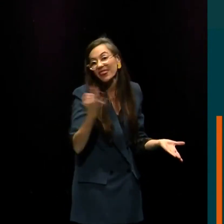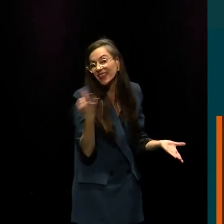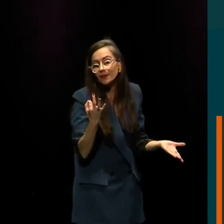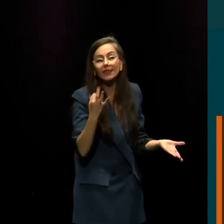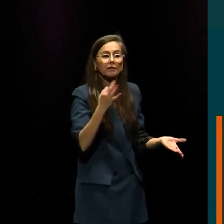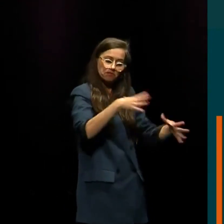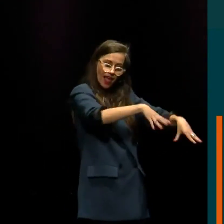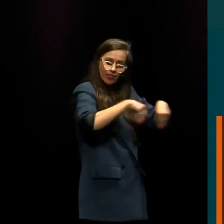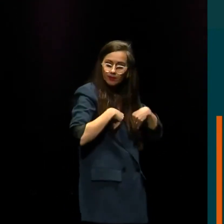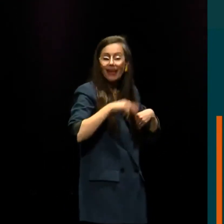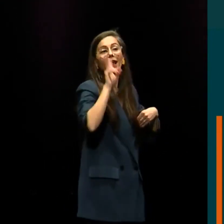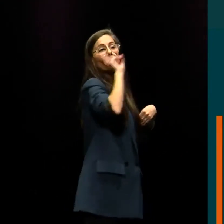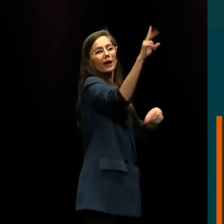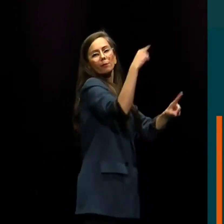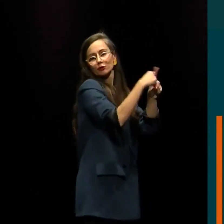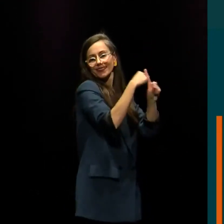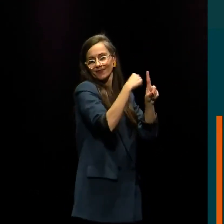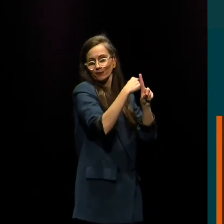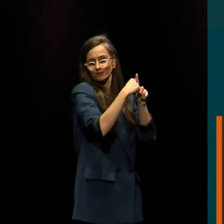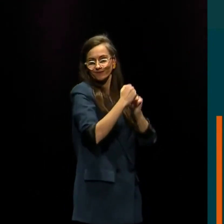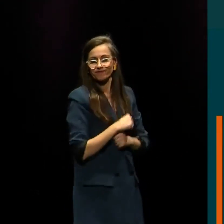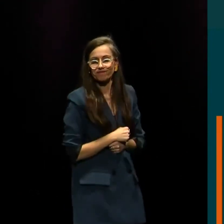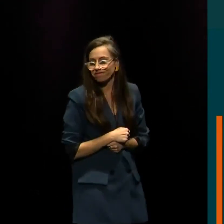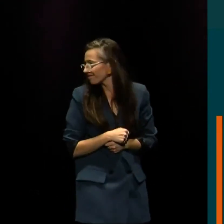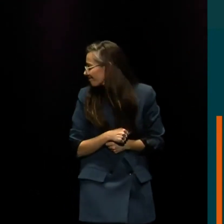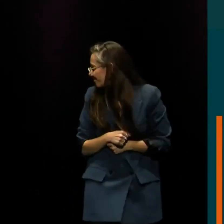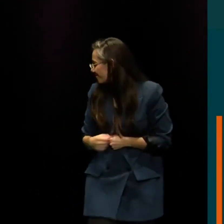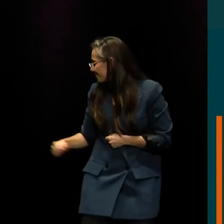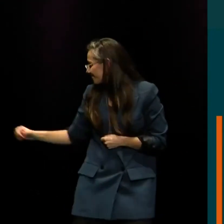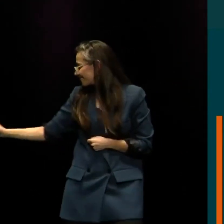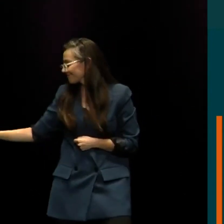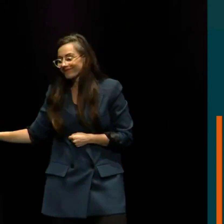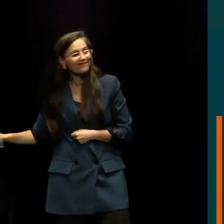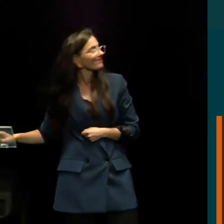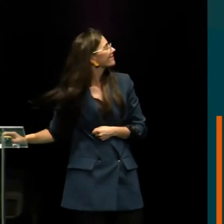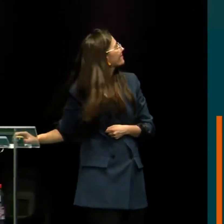en asamblea. Que tenemos que aceptar ese cambio,